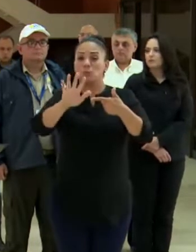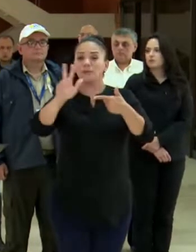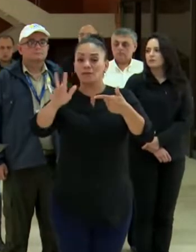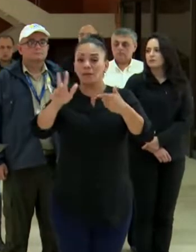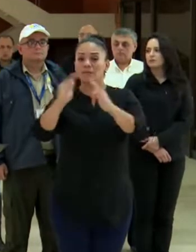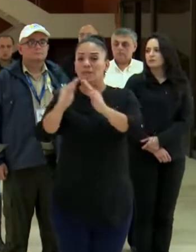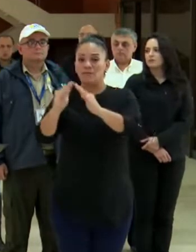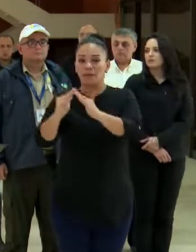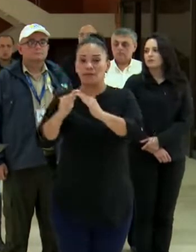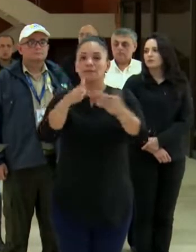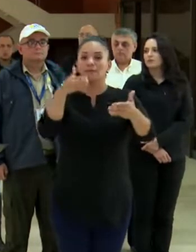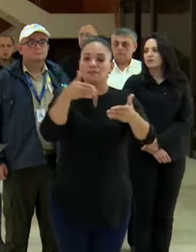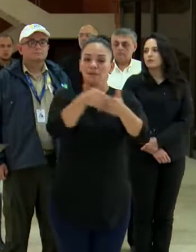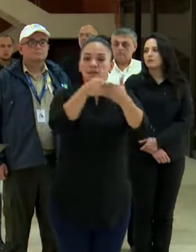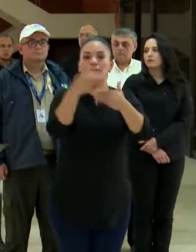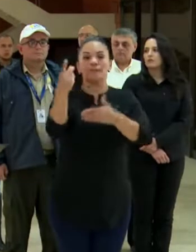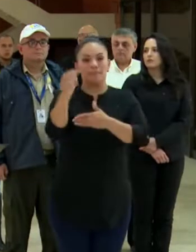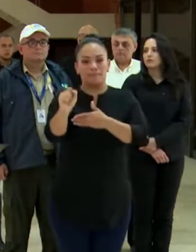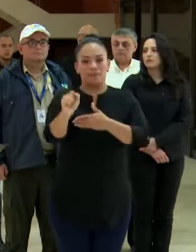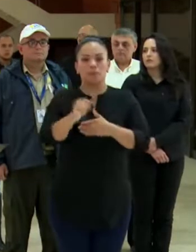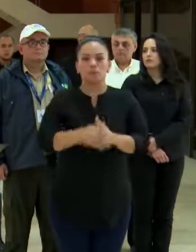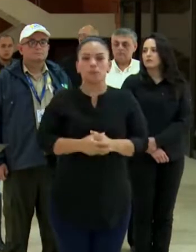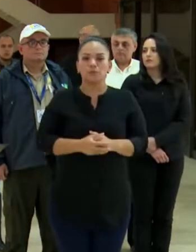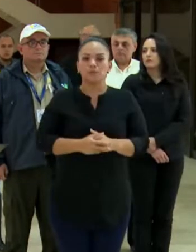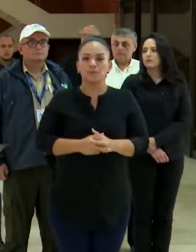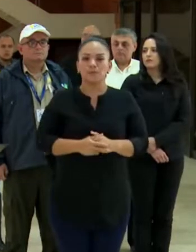353 viviendas afectadas en Desamparados.